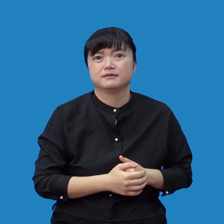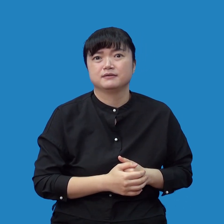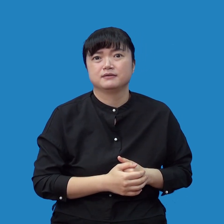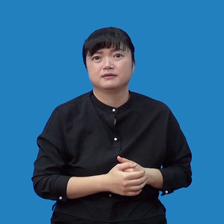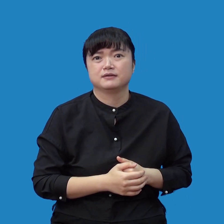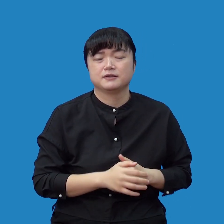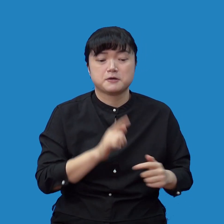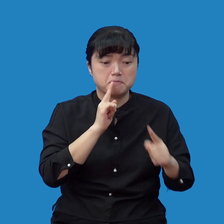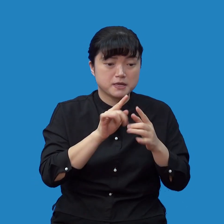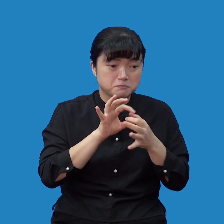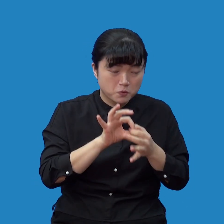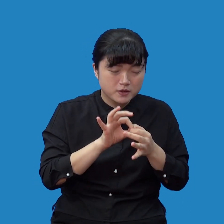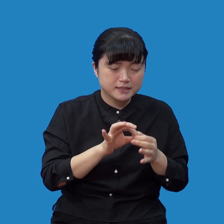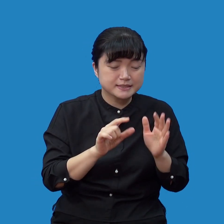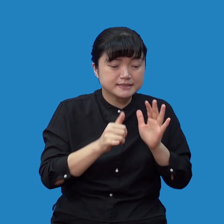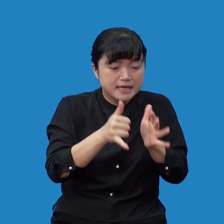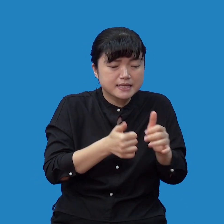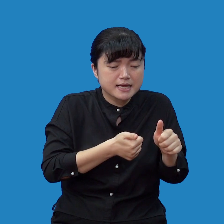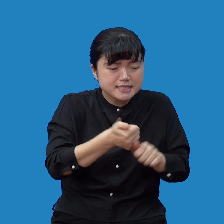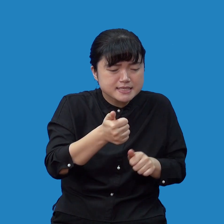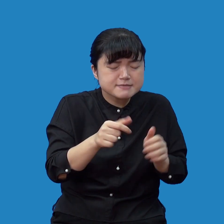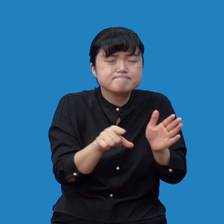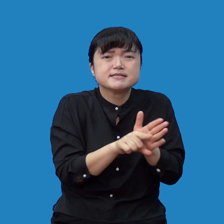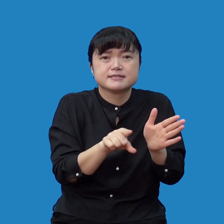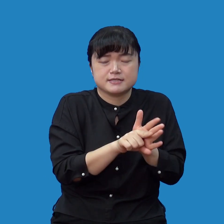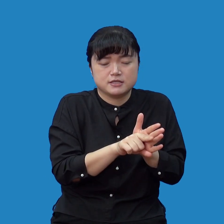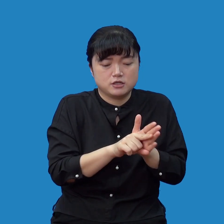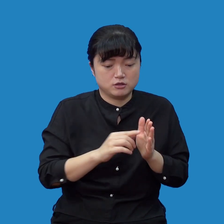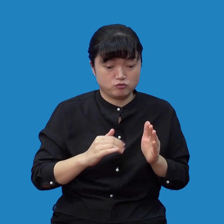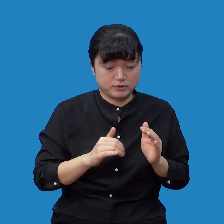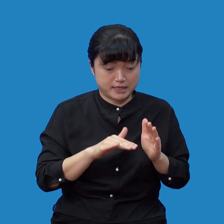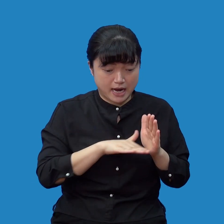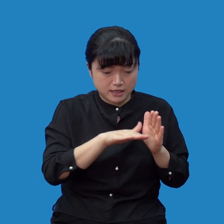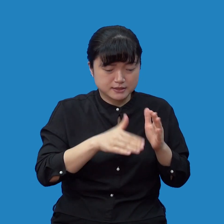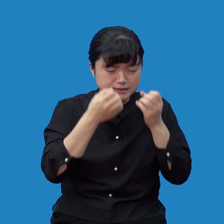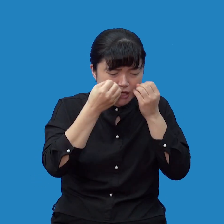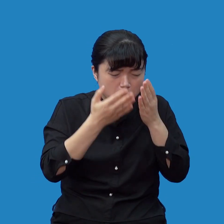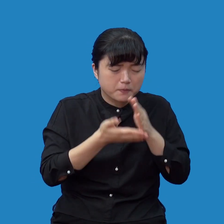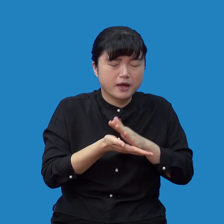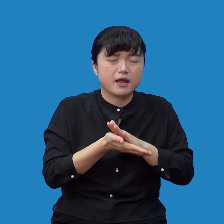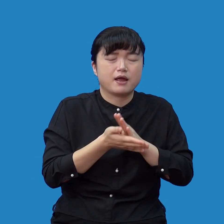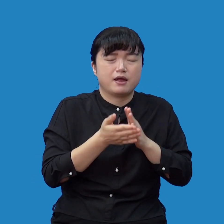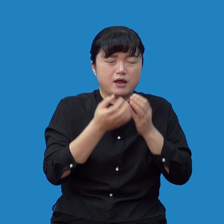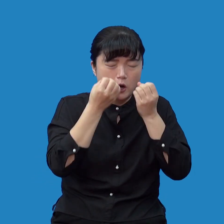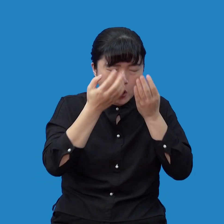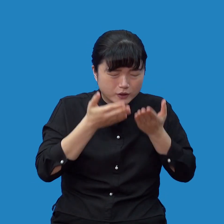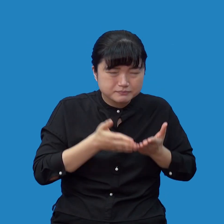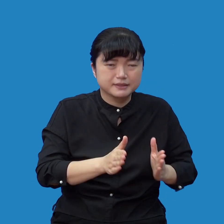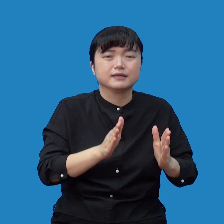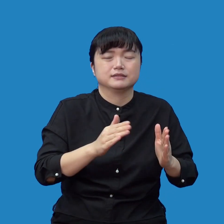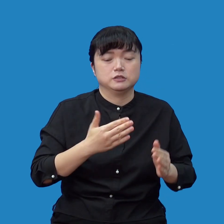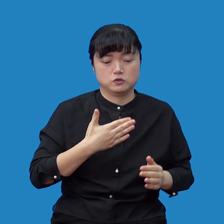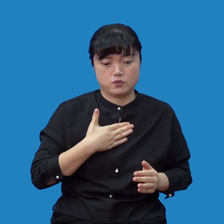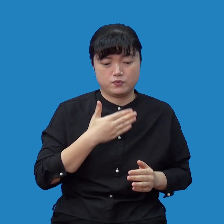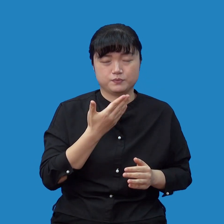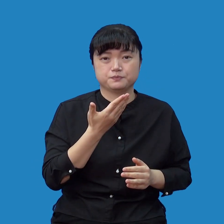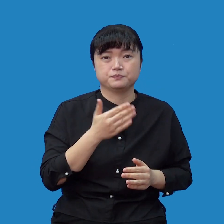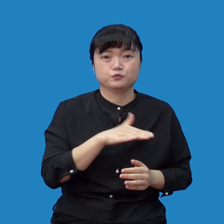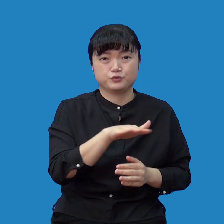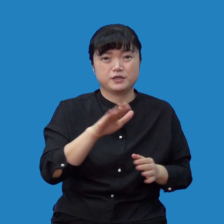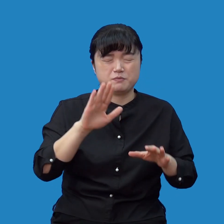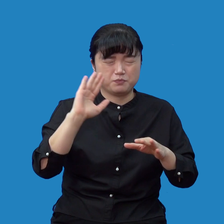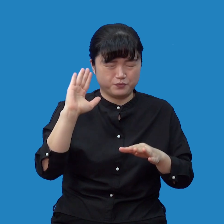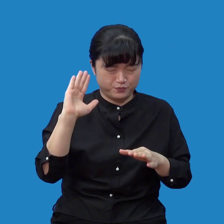통해서 세상을 이기는 믿음으로 우리 가정이 새롭게 거듭나는 은혜가 저와 여러분들 모두에게